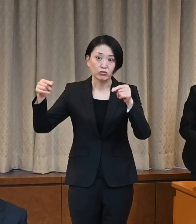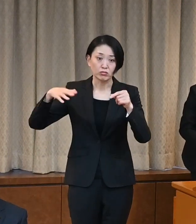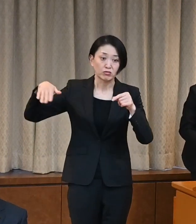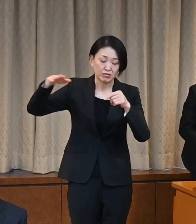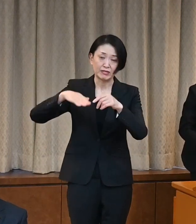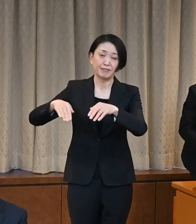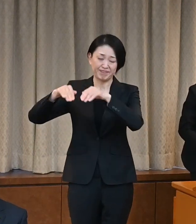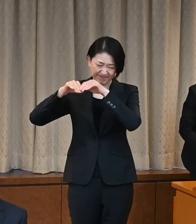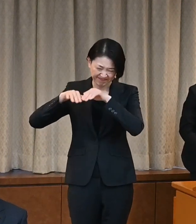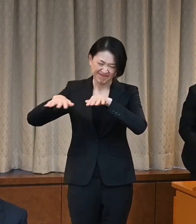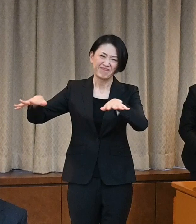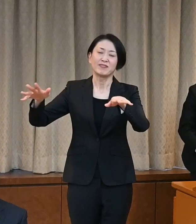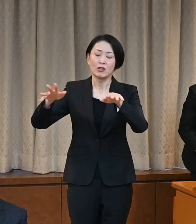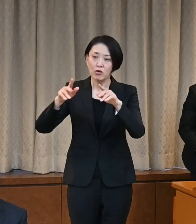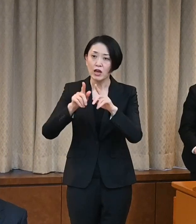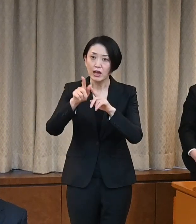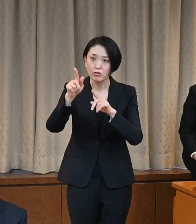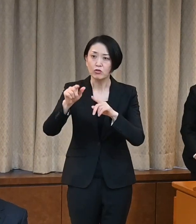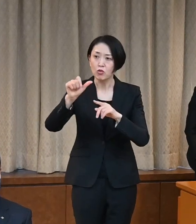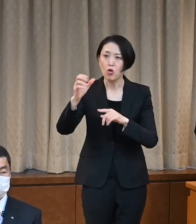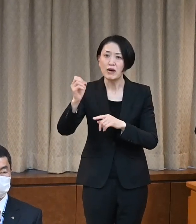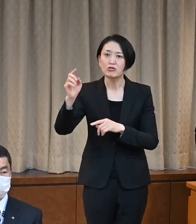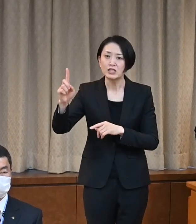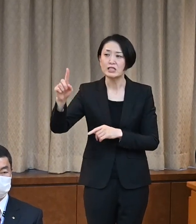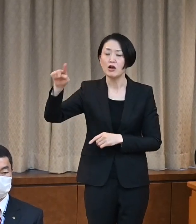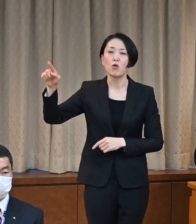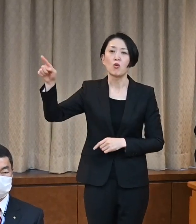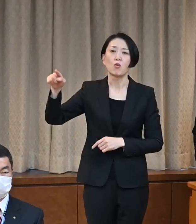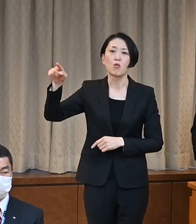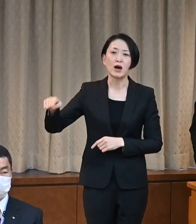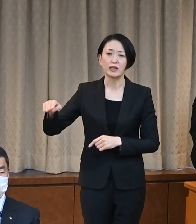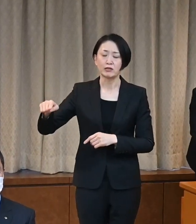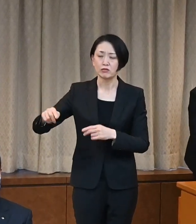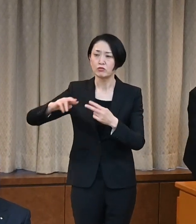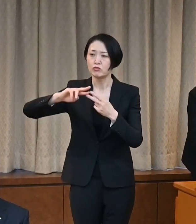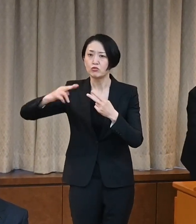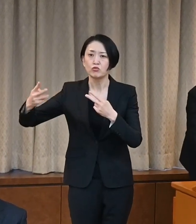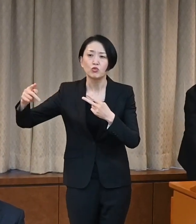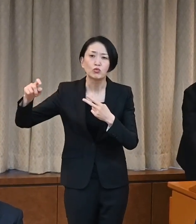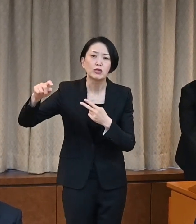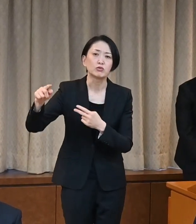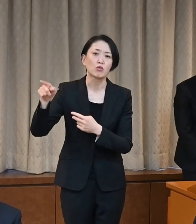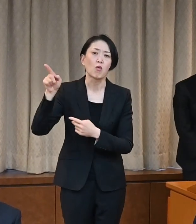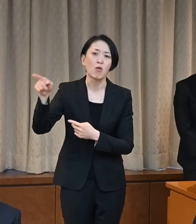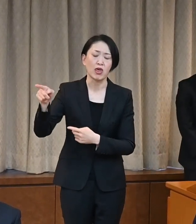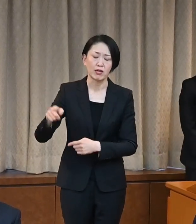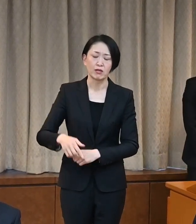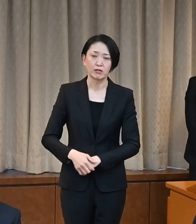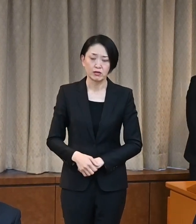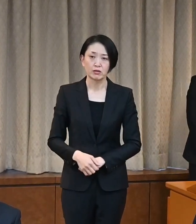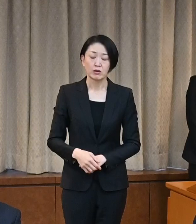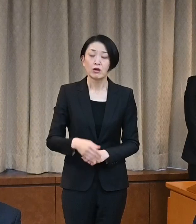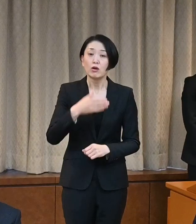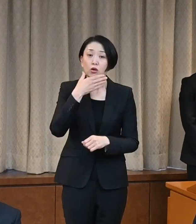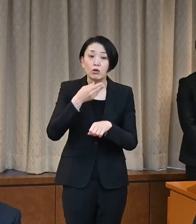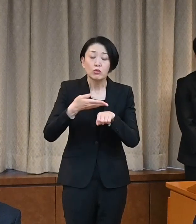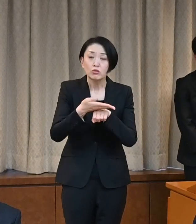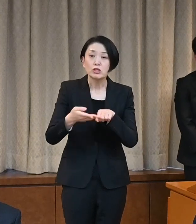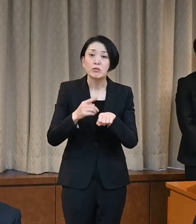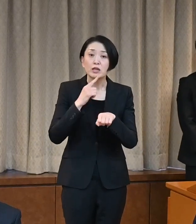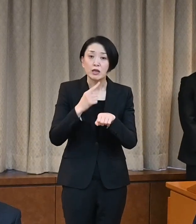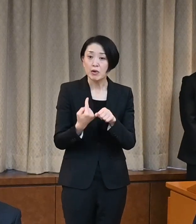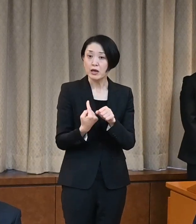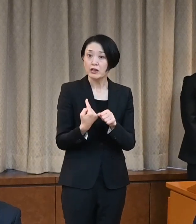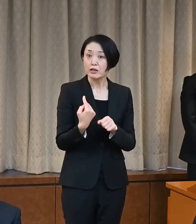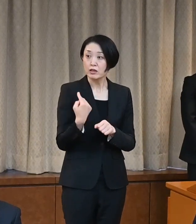ております N501Y 変異株の件でございます。福島県は昨日過去最多の感染者数